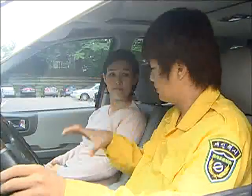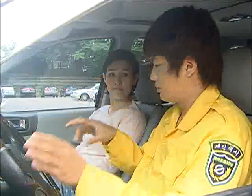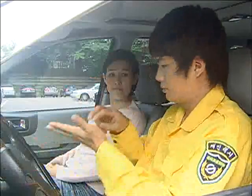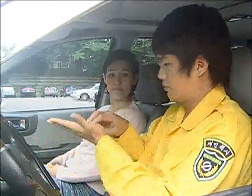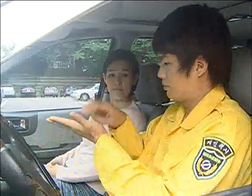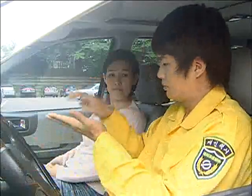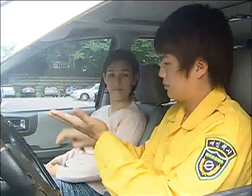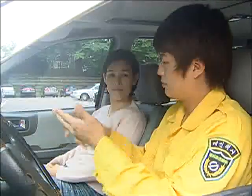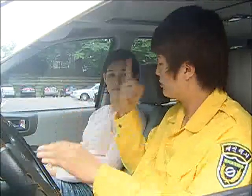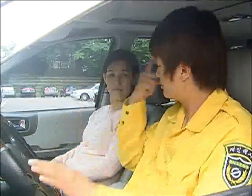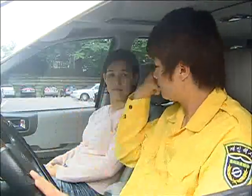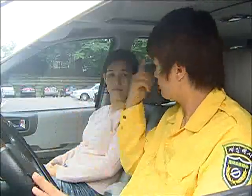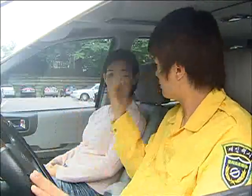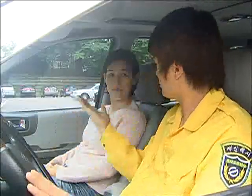어디에서 내리시겠습니까?